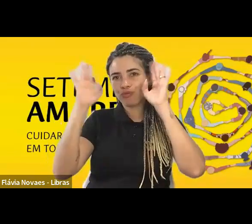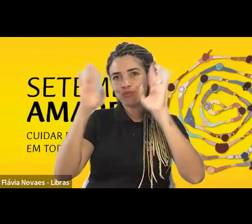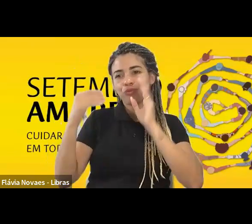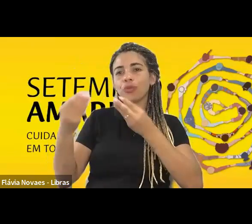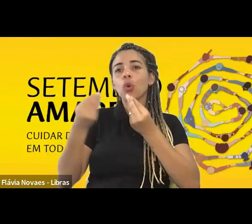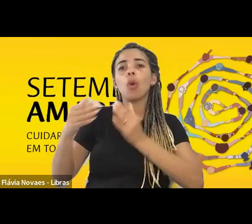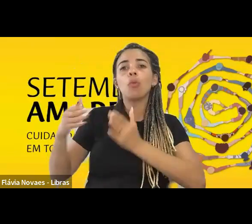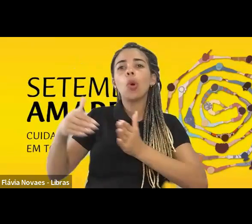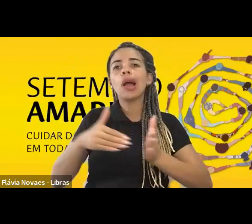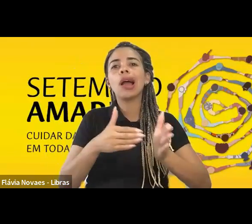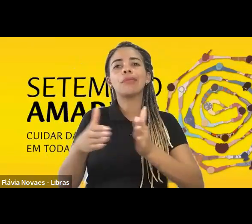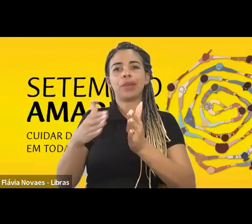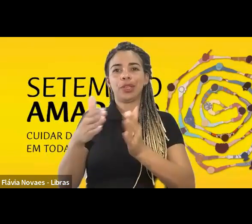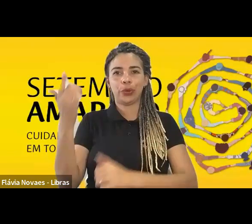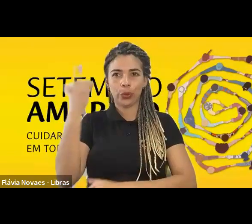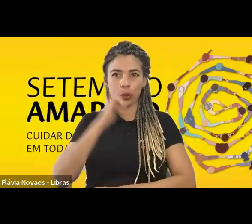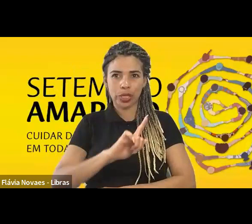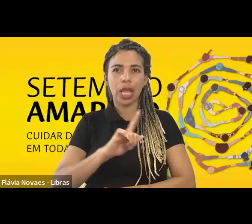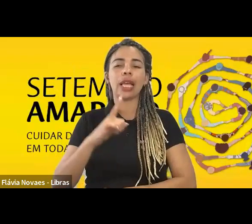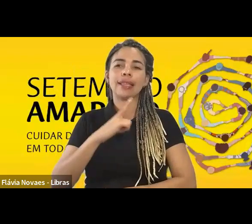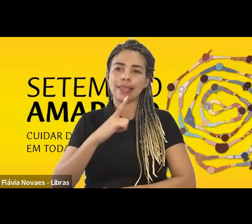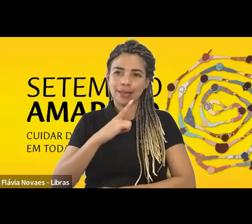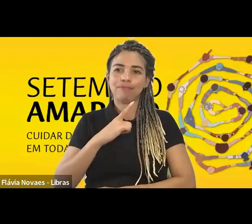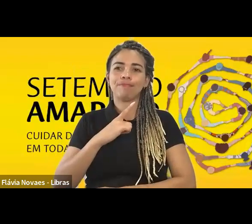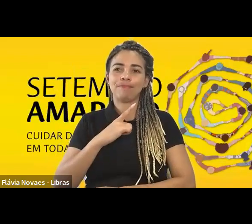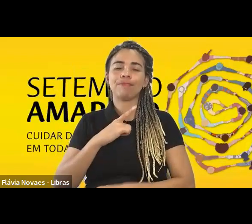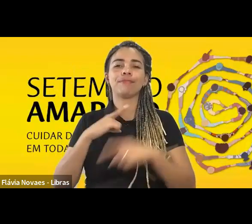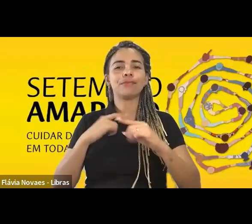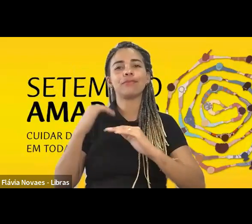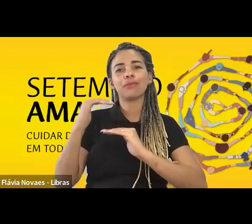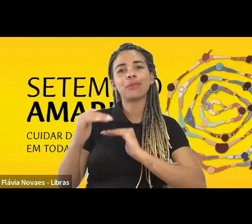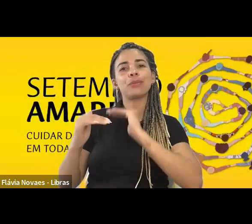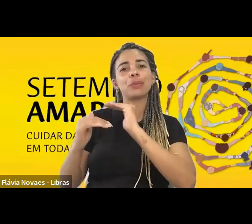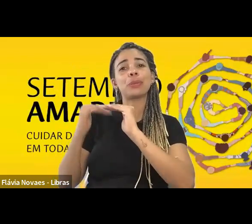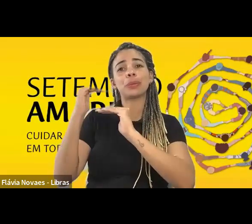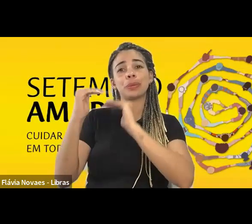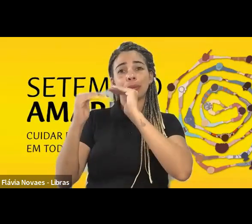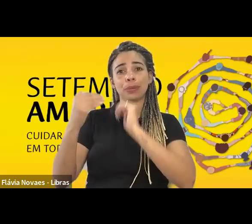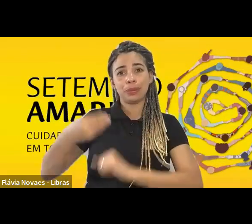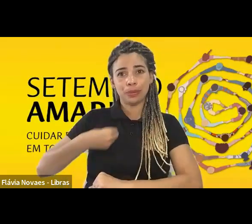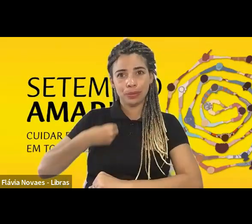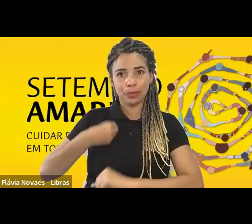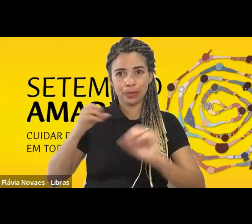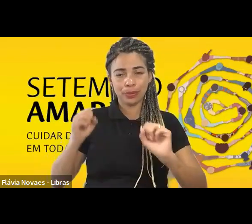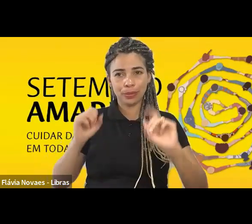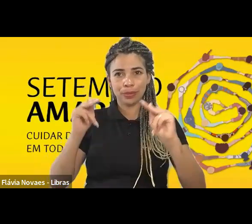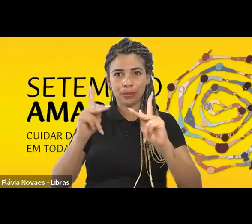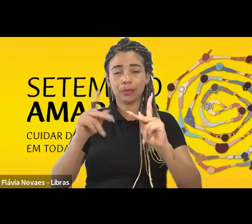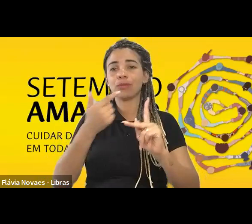para chegar até lá e que recursos, como que esses recursos vão se construindo ao longo da vida. E um terceiro elemento da